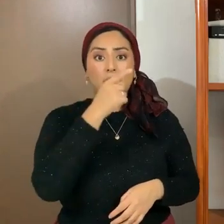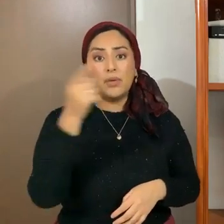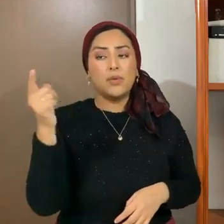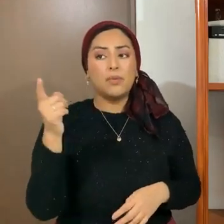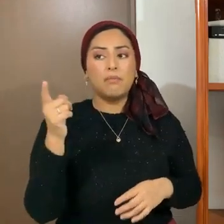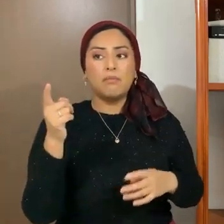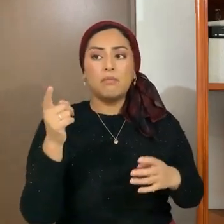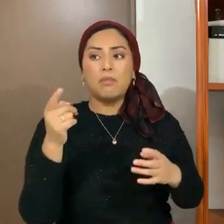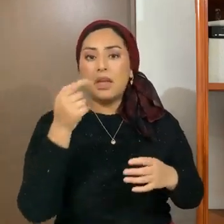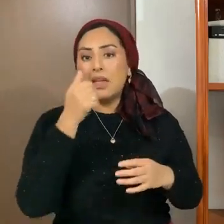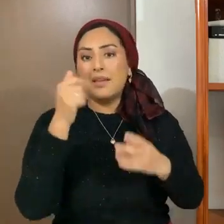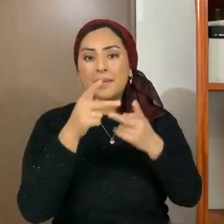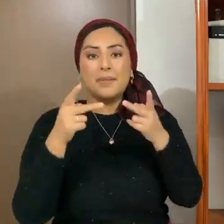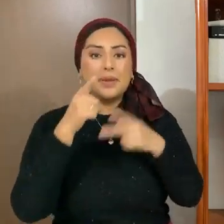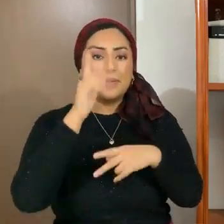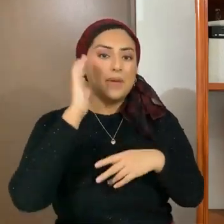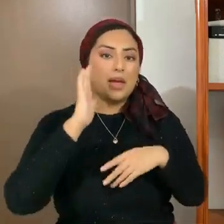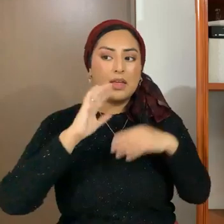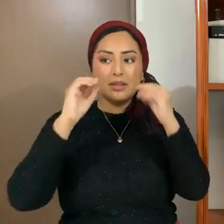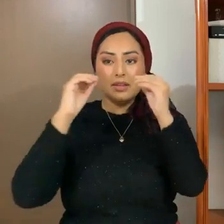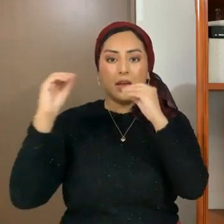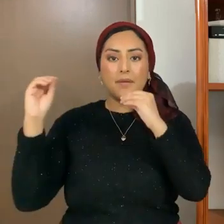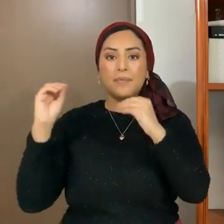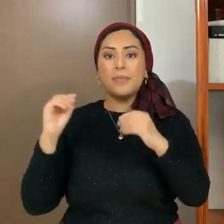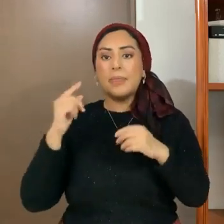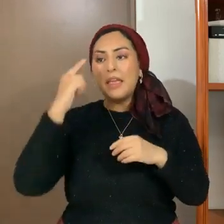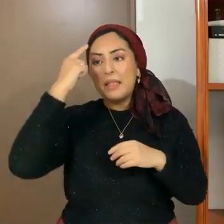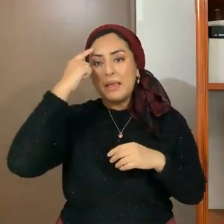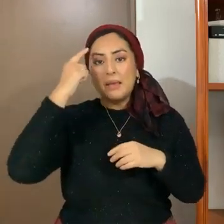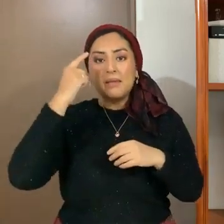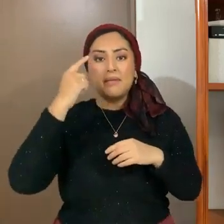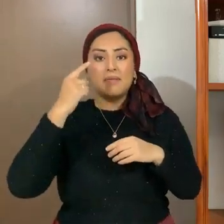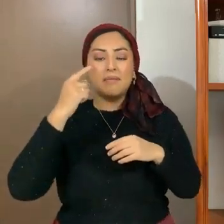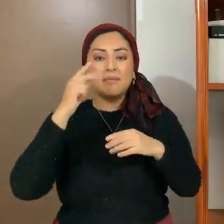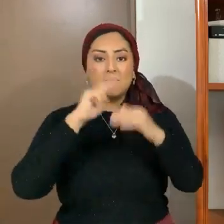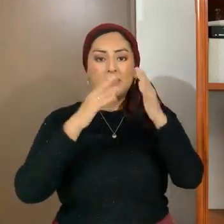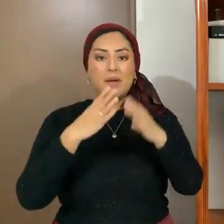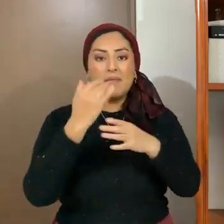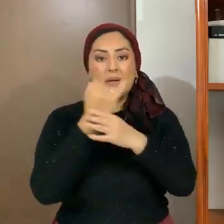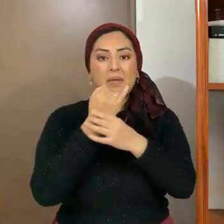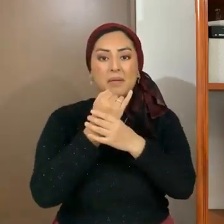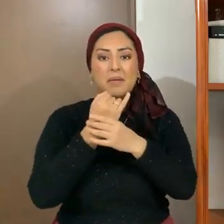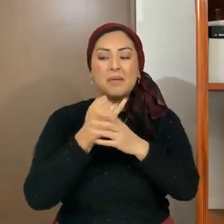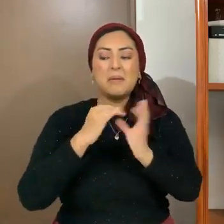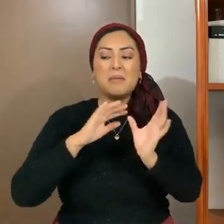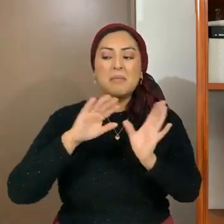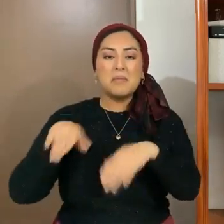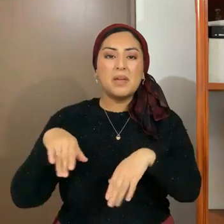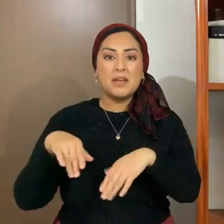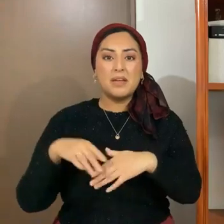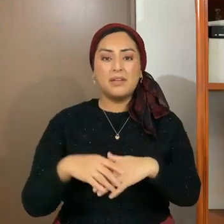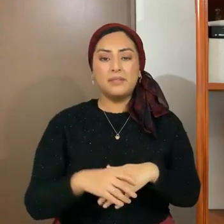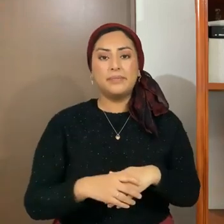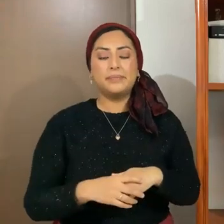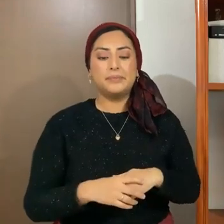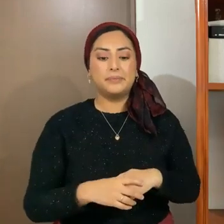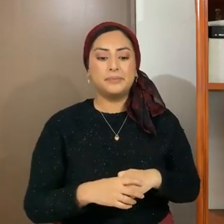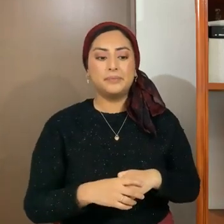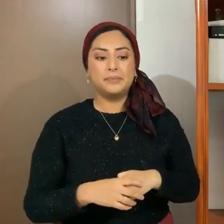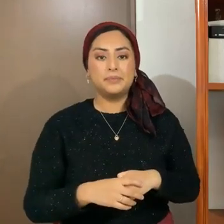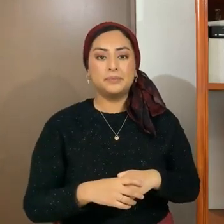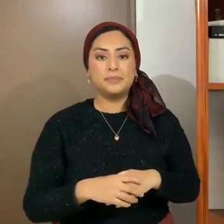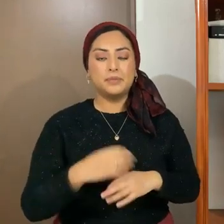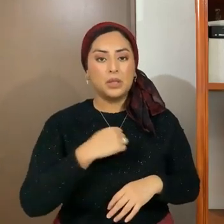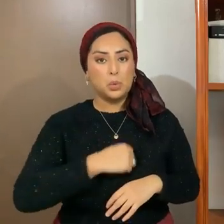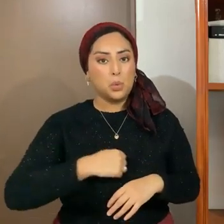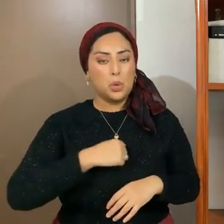mejor algún lugar donde tú enseñabas le han faltado al respeto al profeta, porque le llaman de muchas formas que yo no quiero ni mencionar,